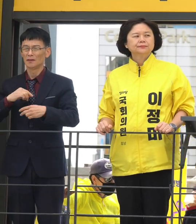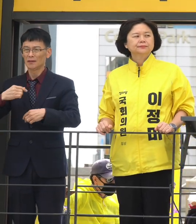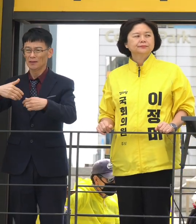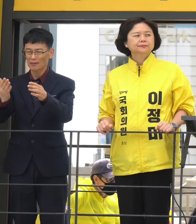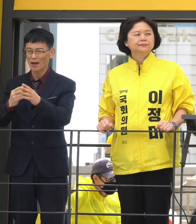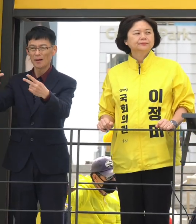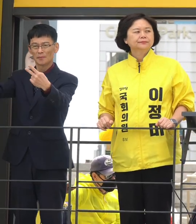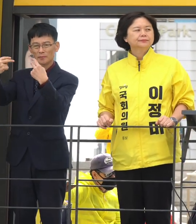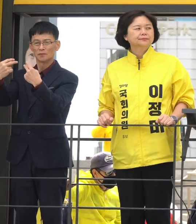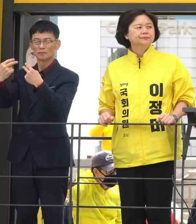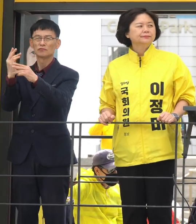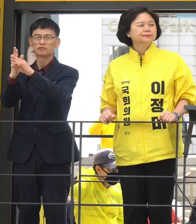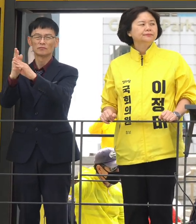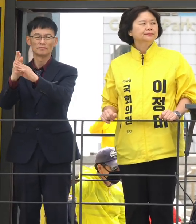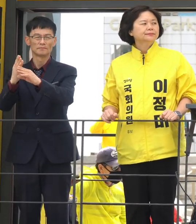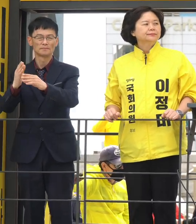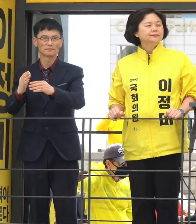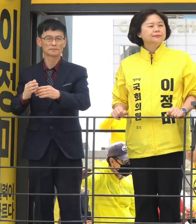정의당을 집중하고 있습니다.